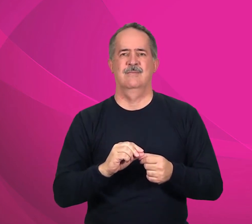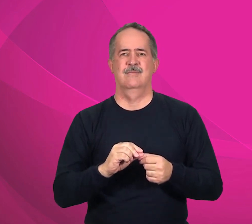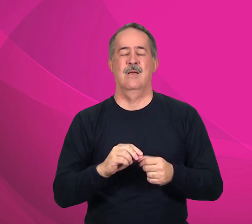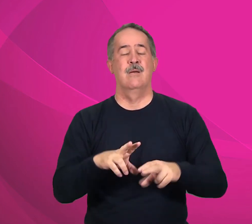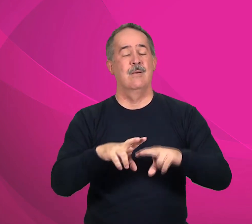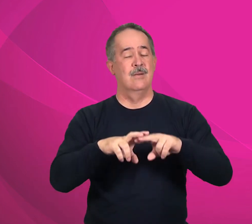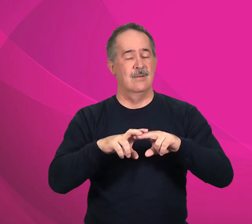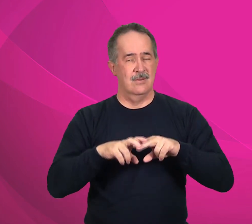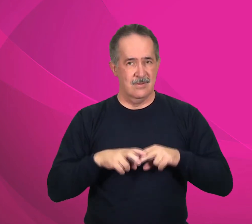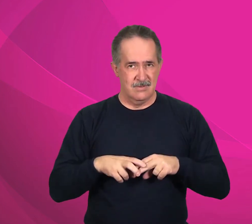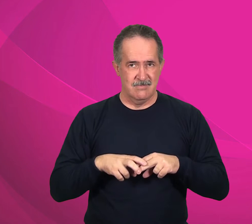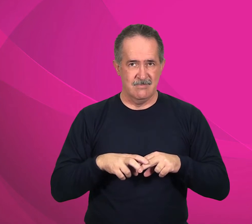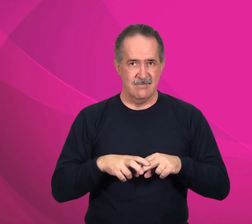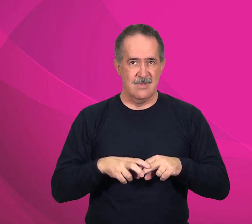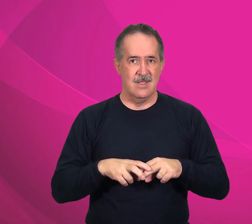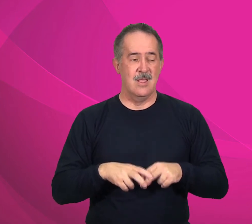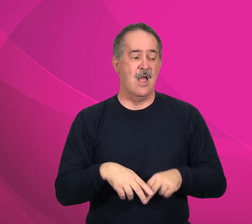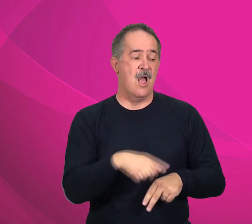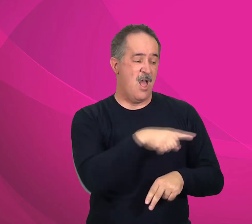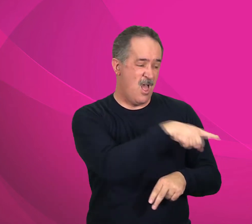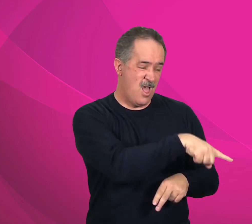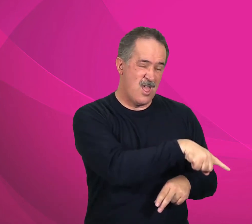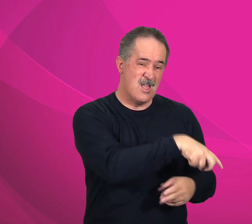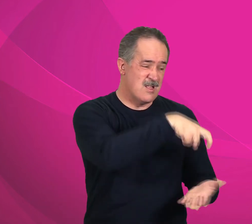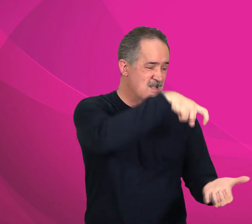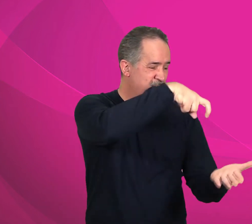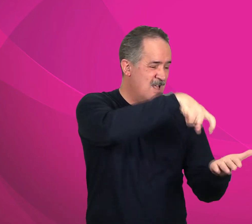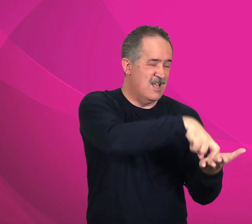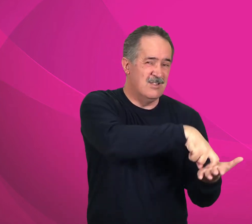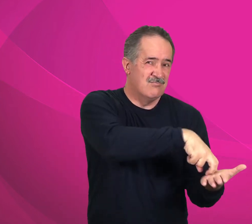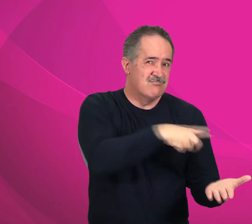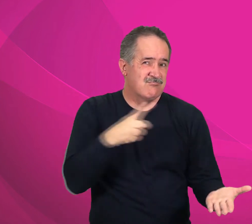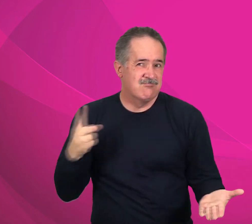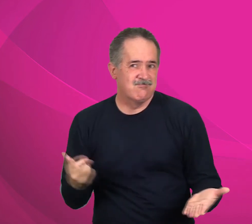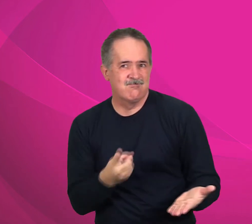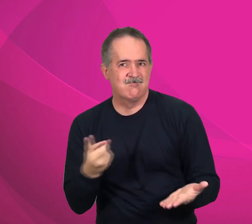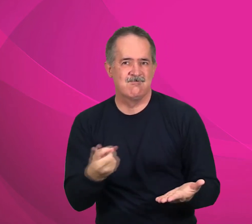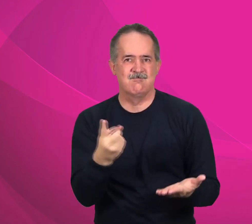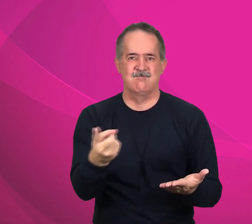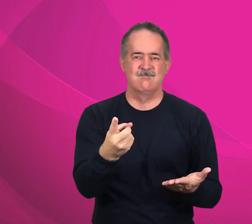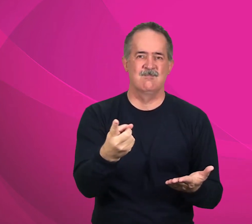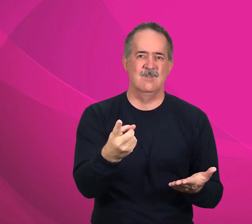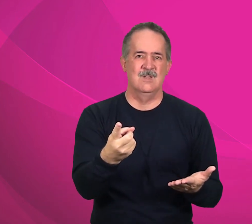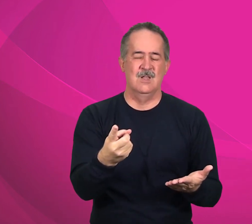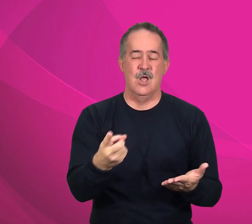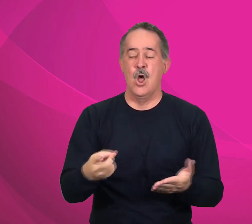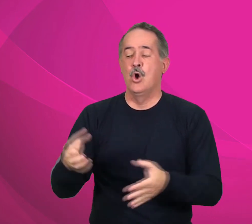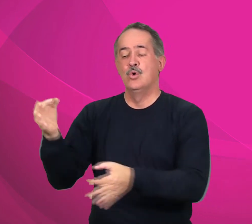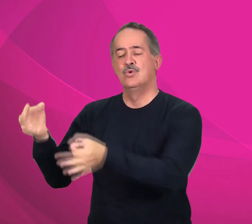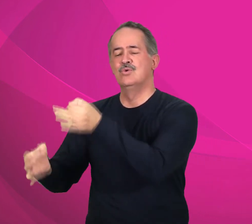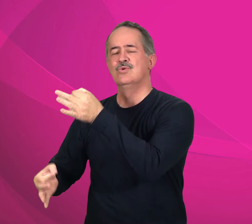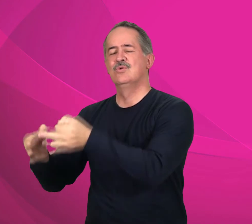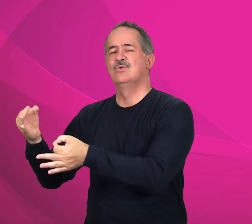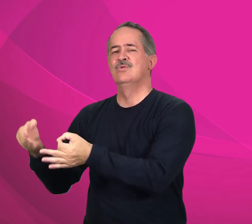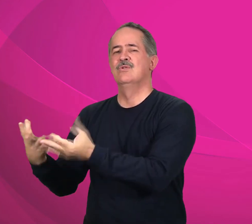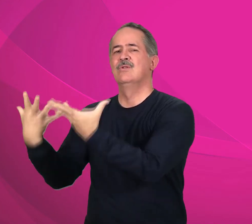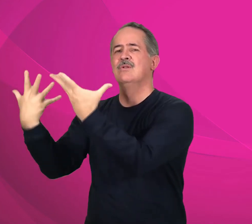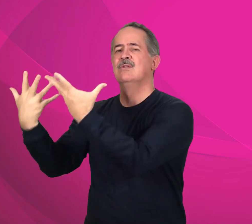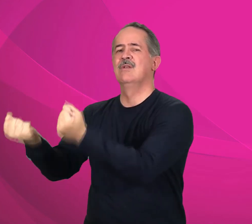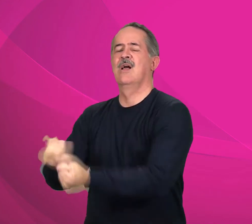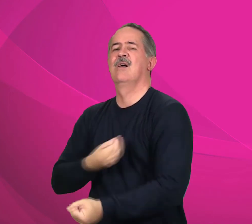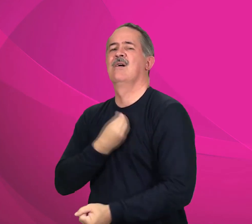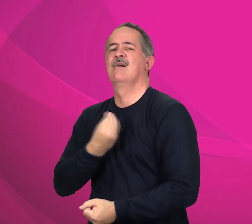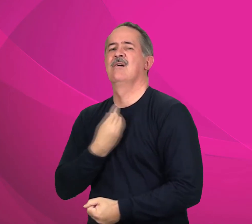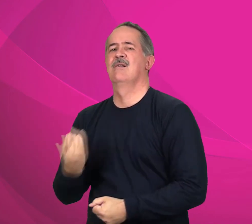portanto estes irão para o castigo eterno e os justos receberam a